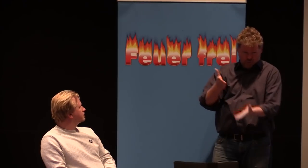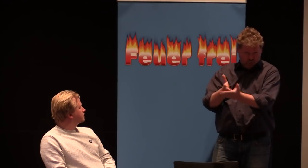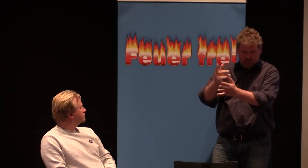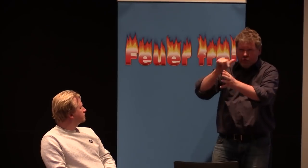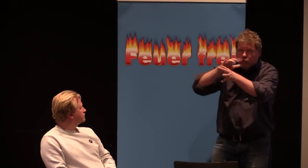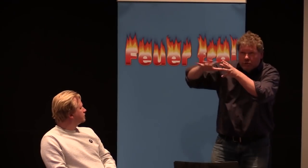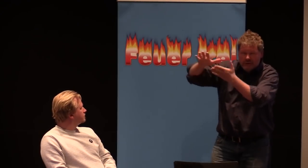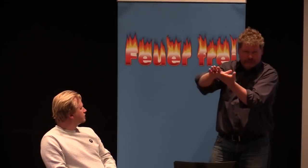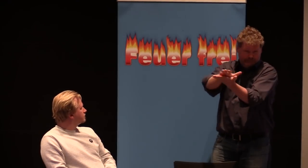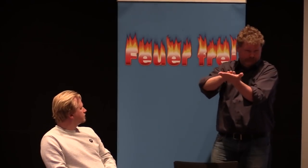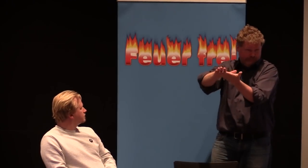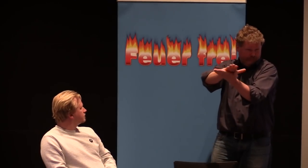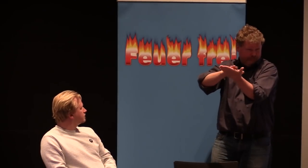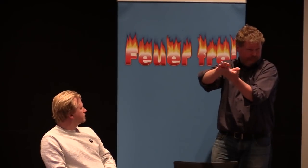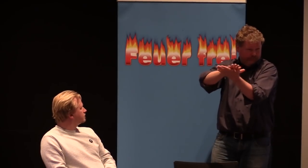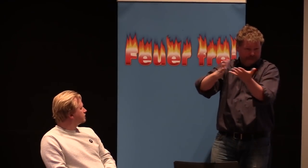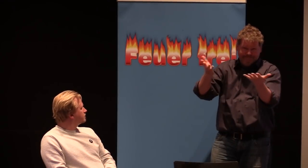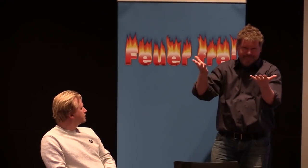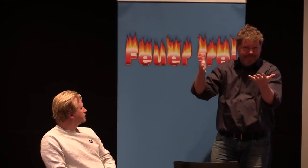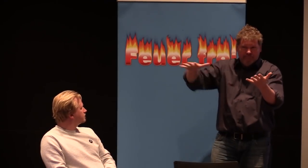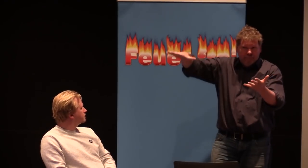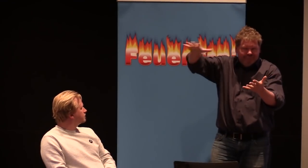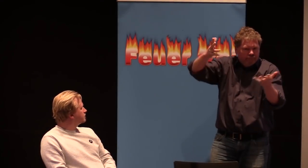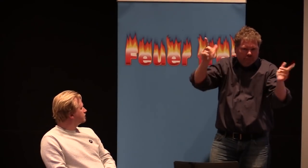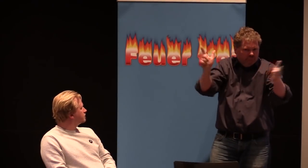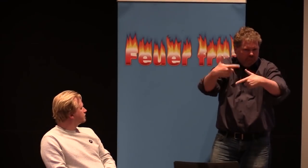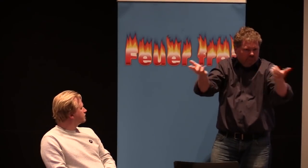zu kämpfen. Und da gibt es halt einfach keine Jugendlichen, die